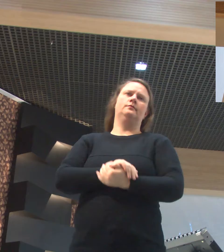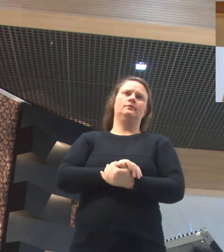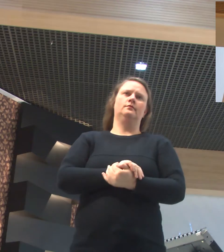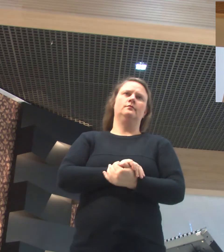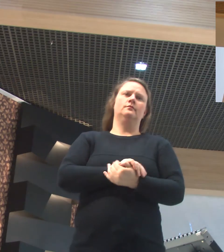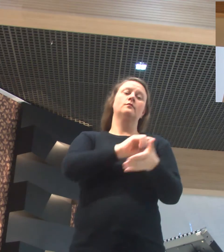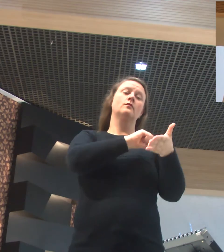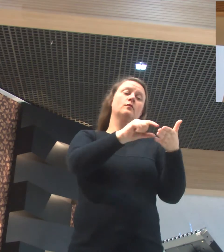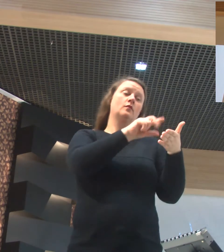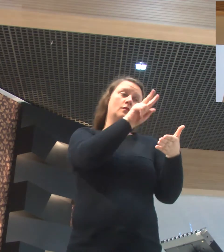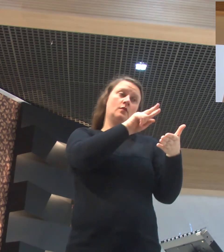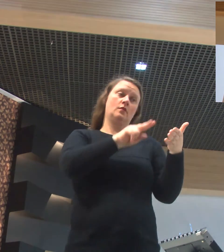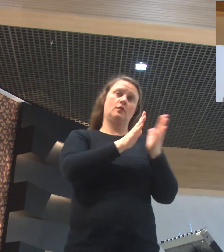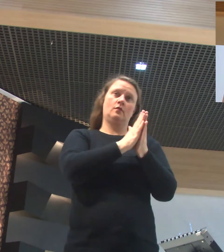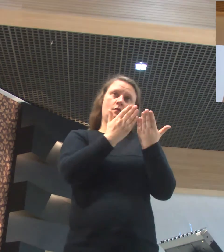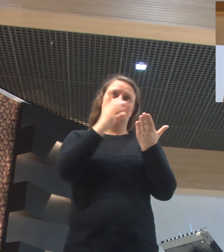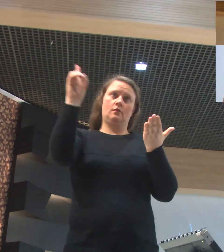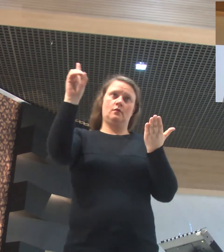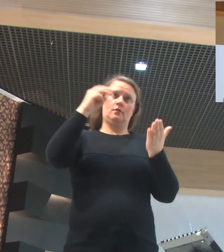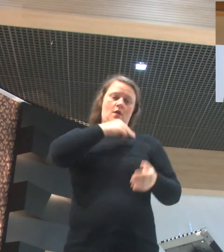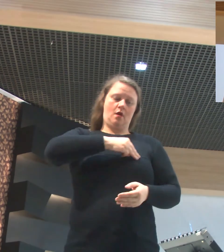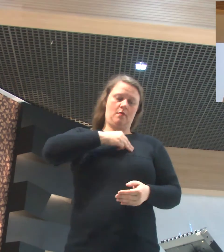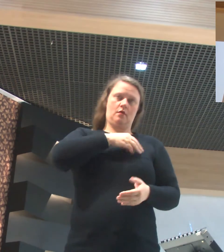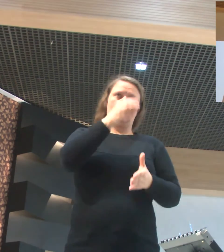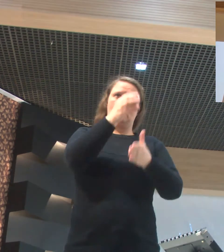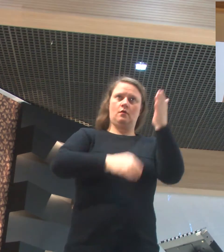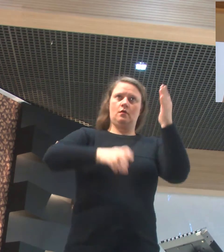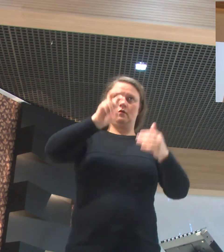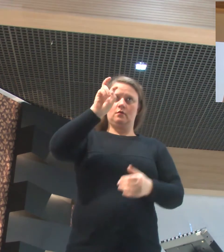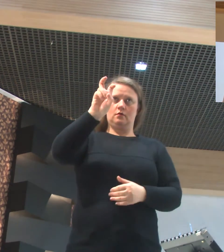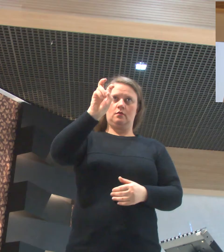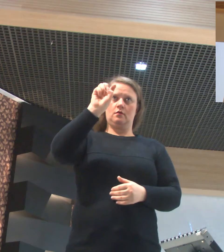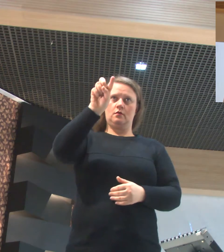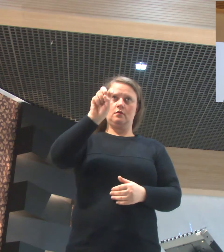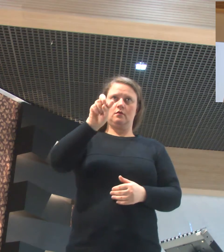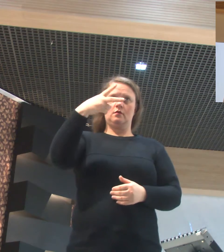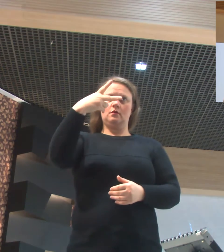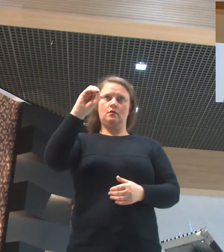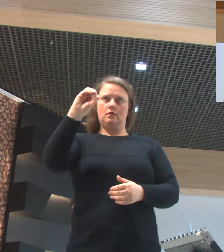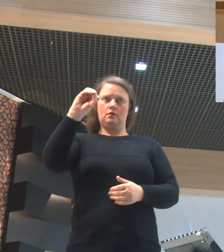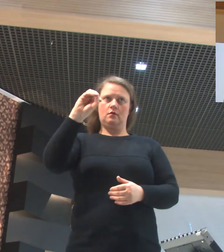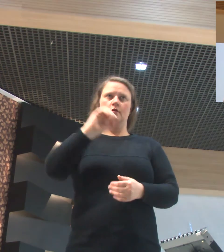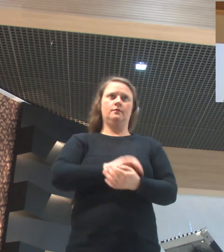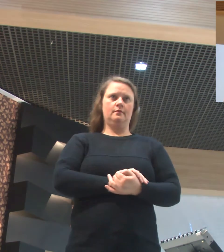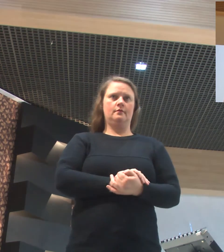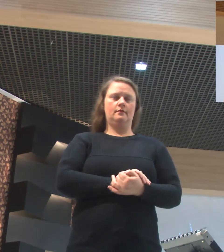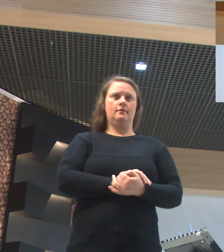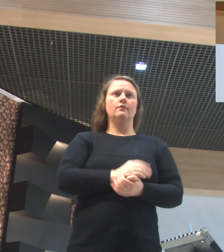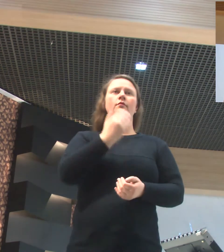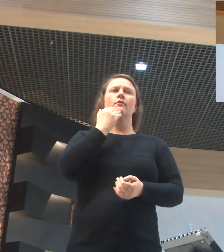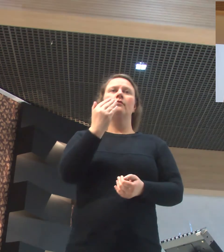ali esse versículozinho juntos, Mateus 5:20. Melhor, eu vou pedir que